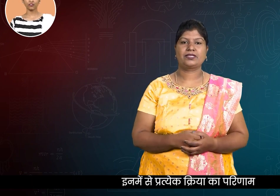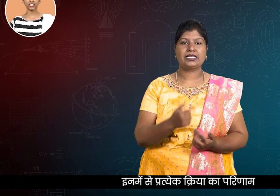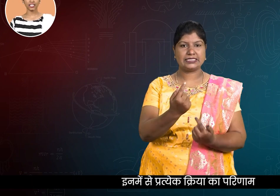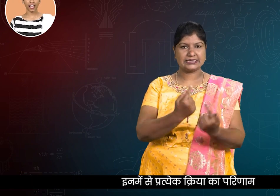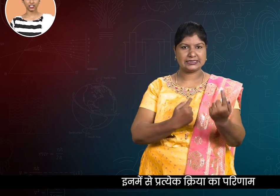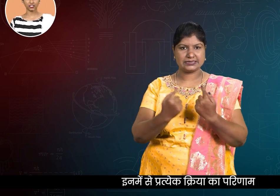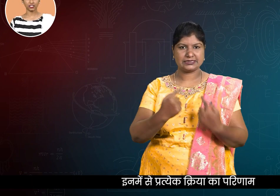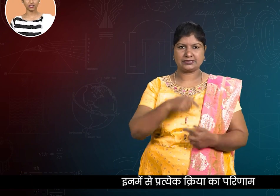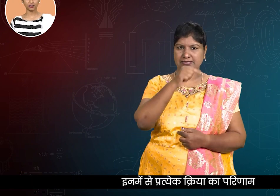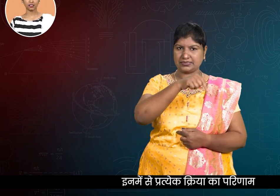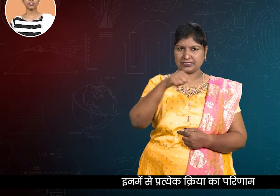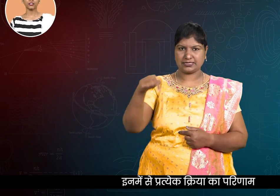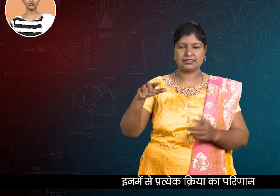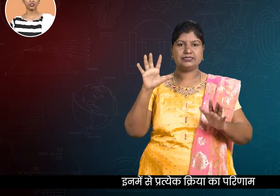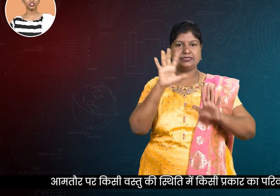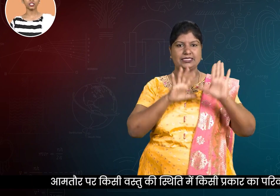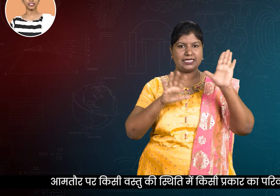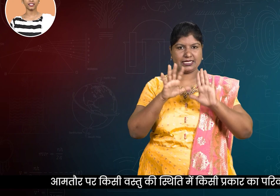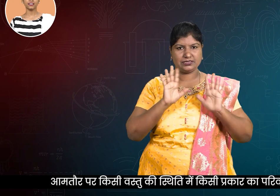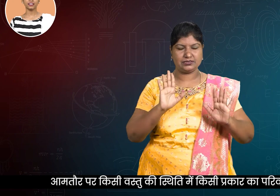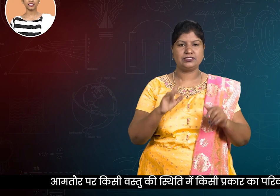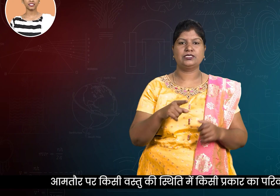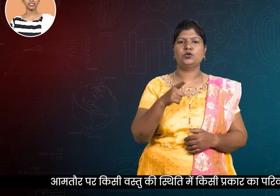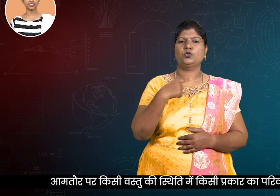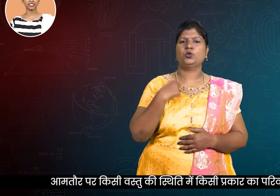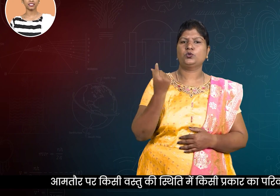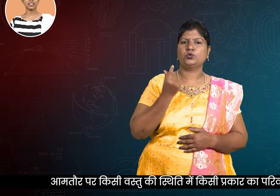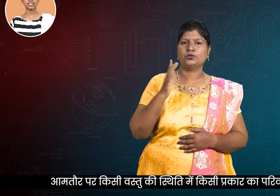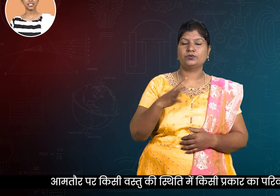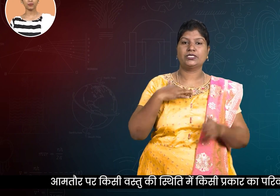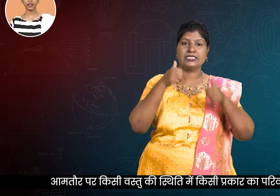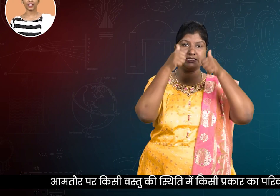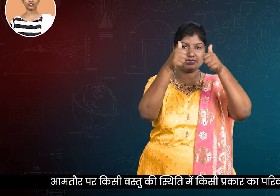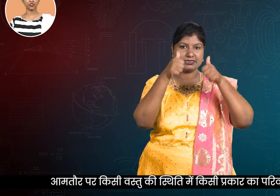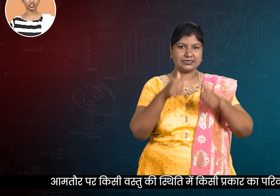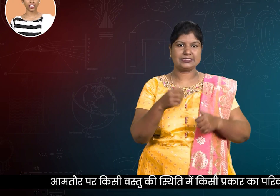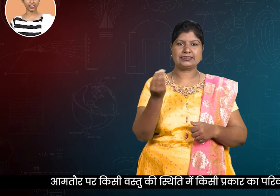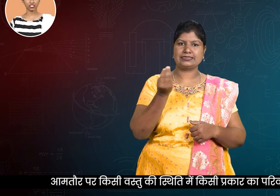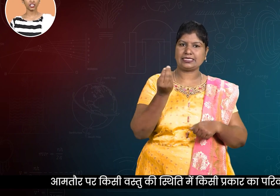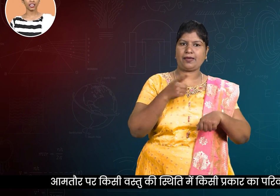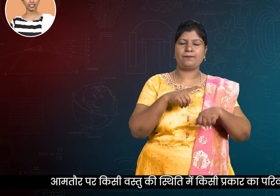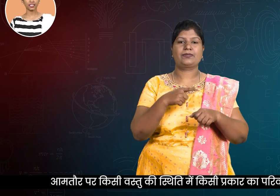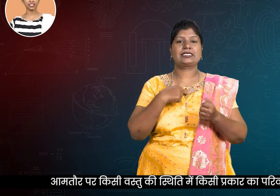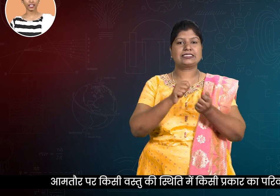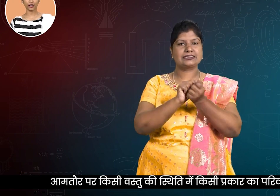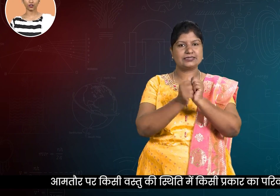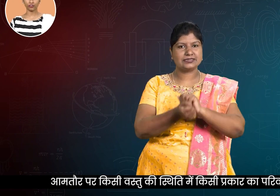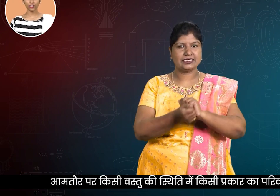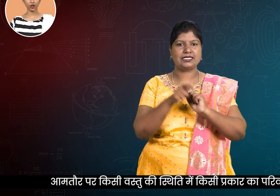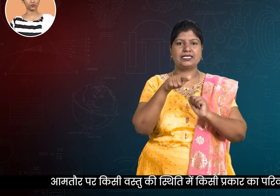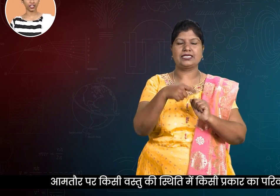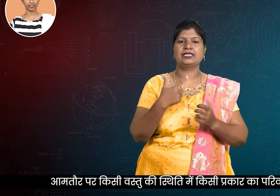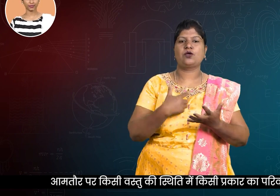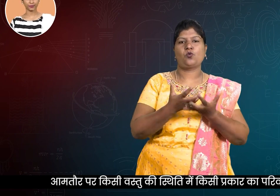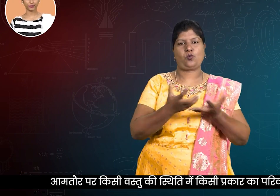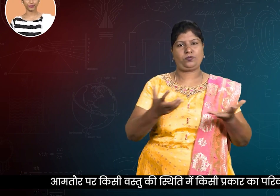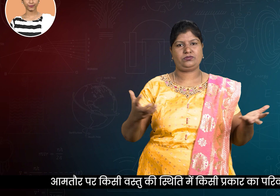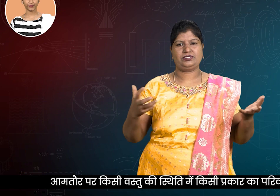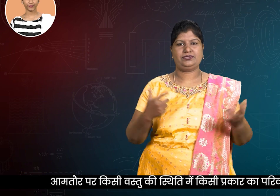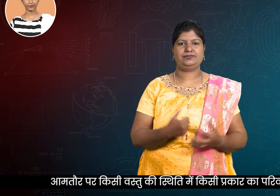इनमें से प्रत्येक क्रिया का परिणाम आमतौर पर किसी वस्तु की स्थिति में किसी प्रकार का परिवर्तन होता